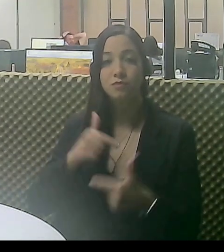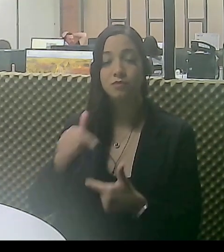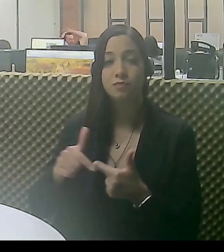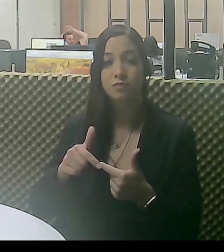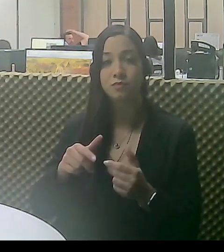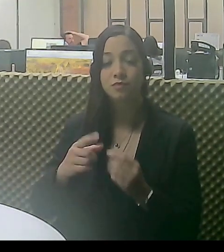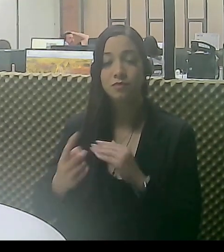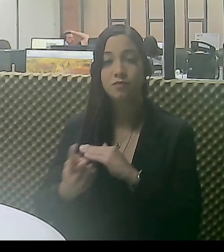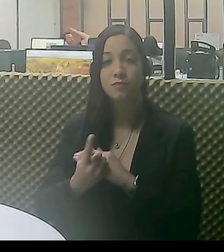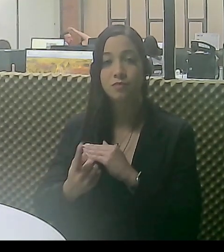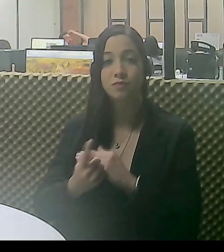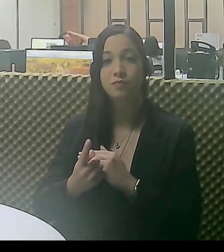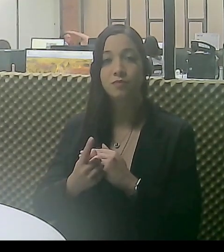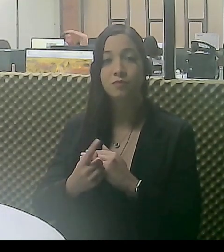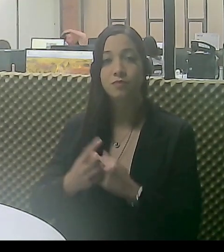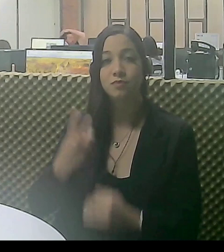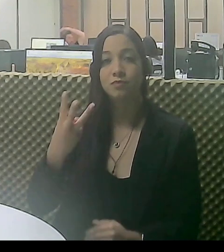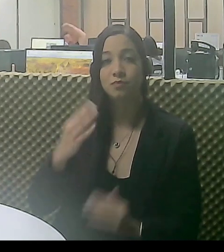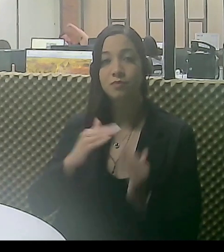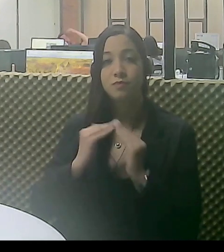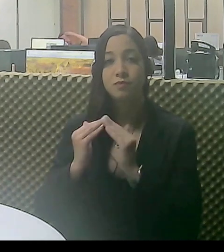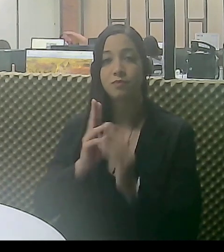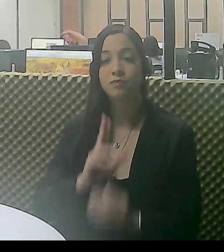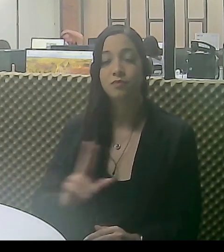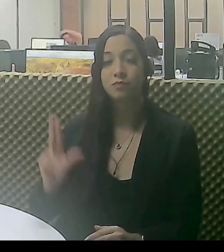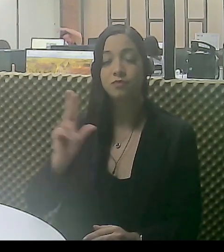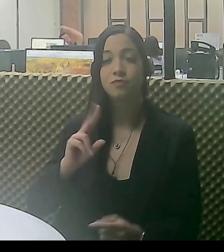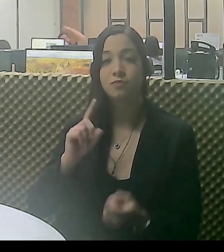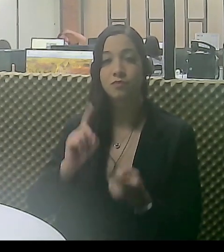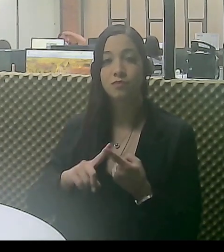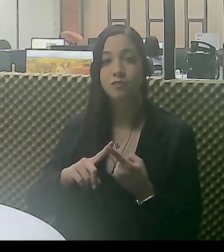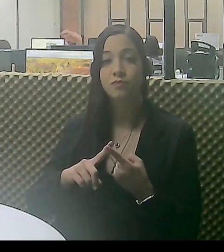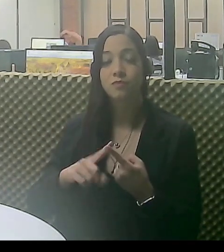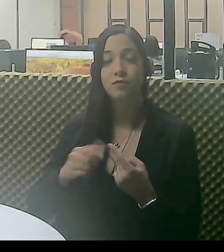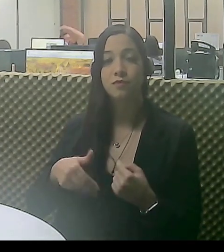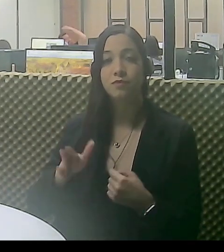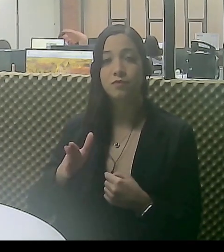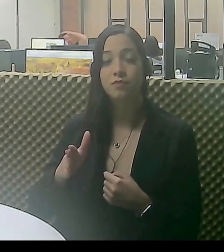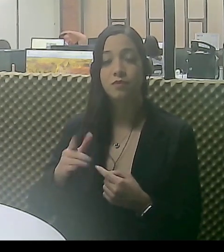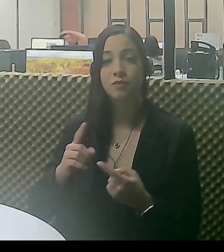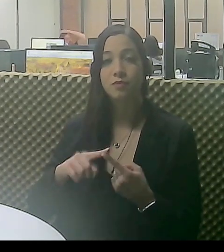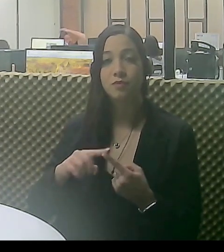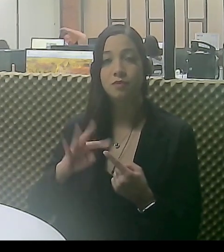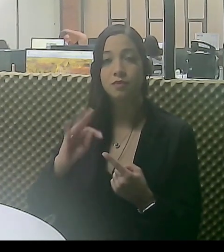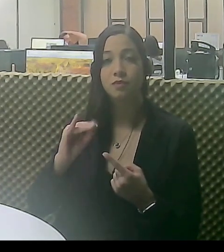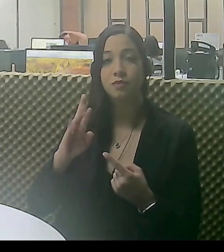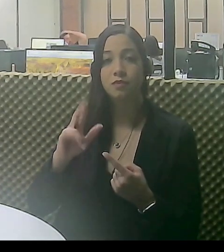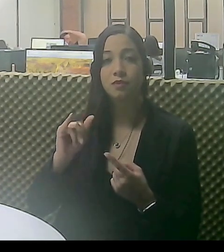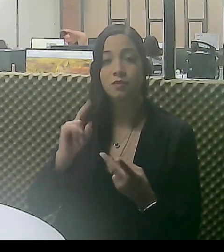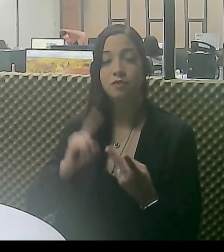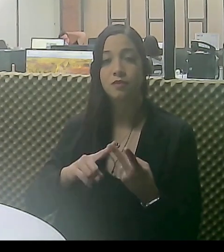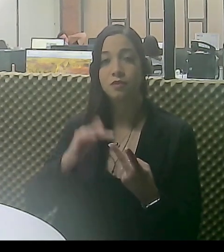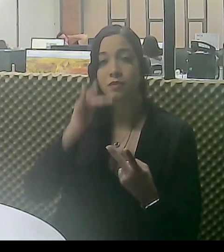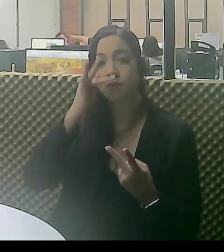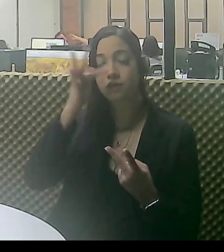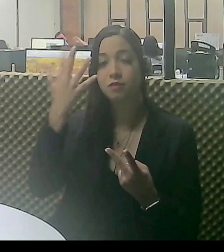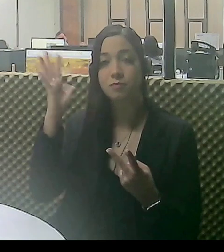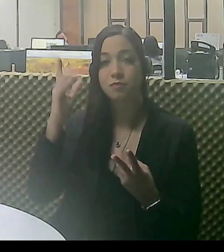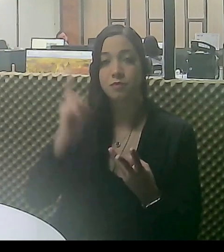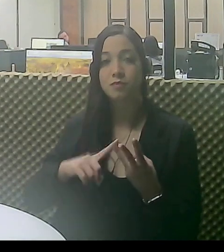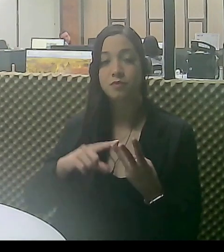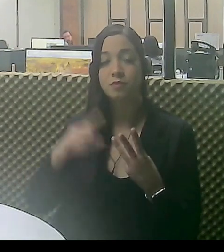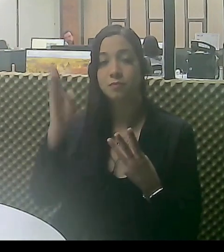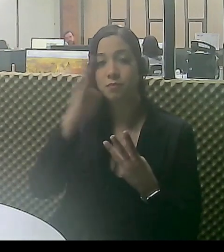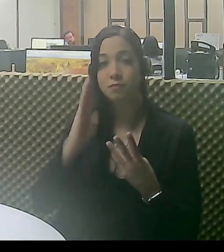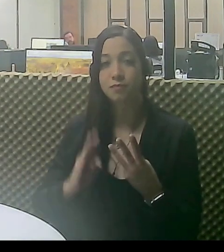aos consumidores para 3 bairros de Uberlândia. A unidade móvel vai estacionar nos bairros Tibere, Jardim das Palmeiras e